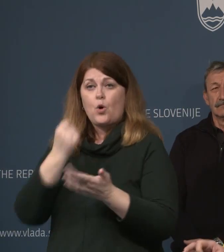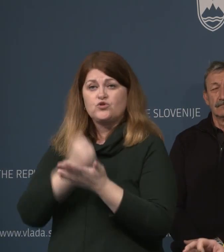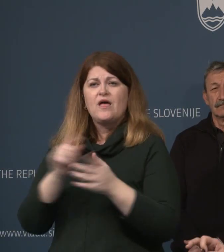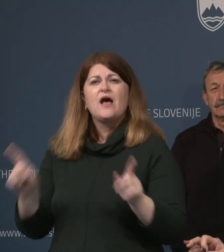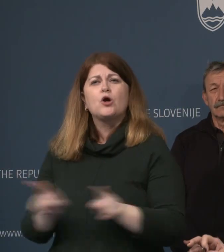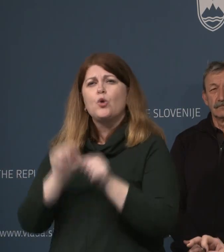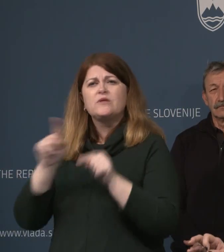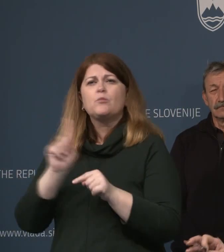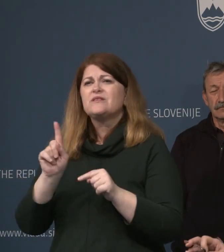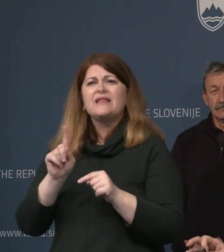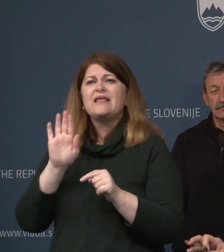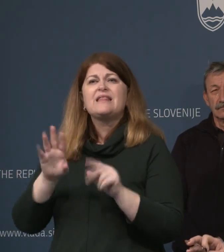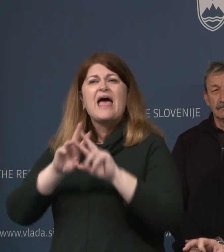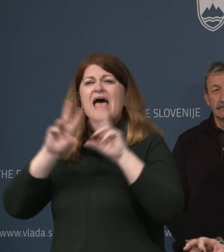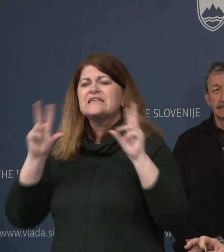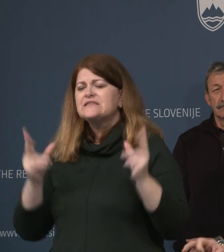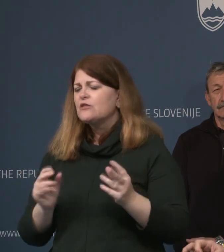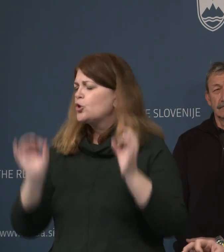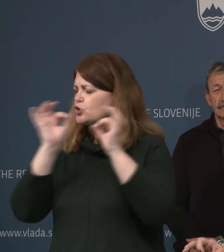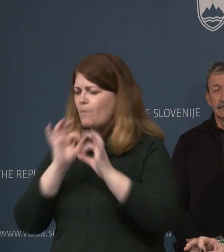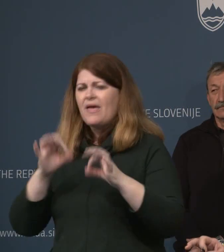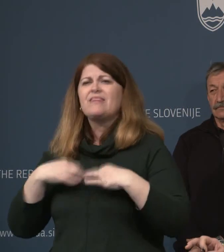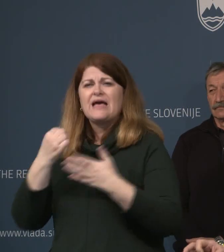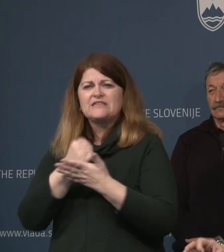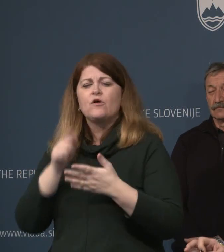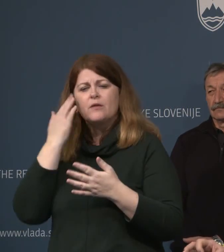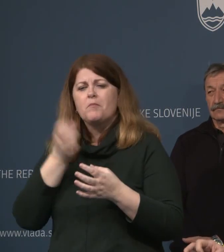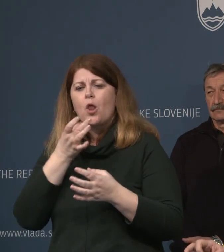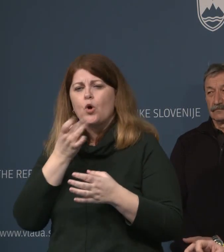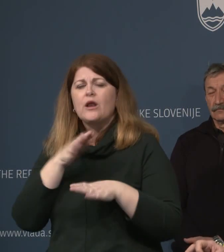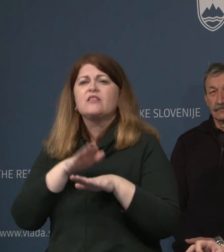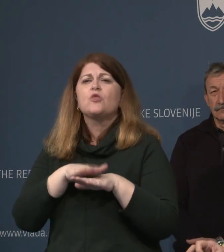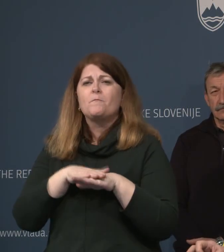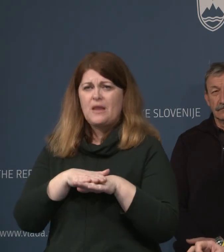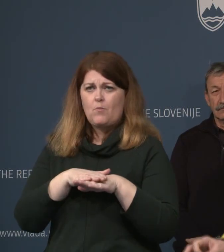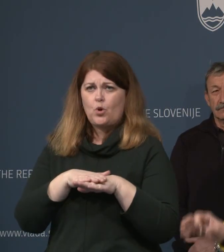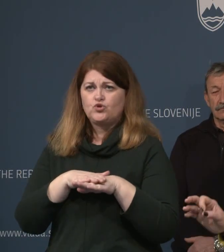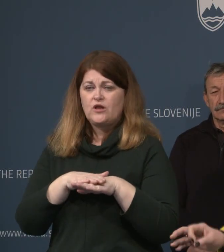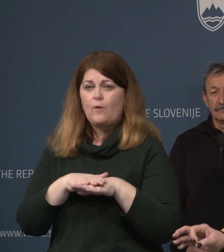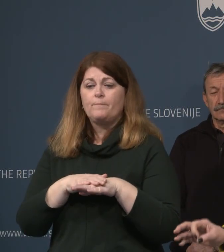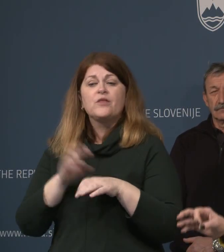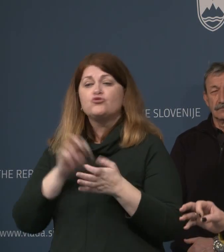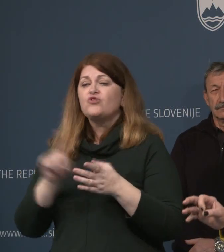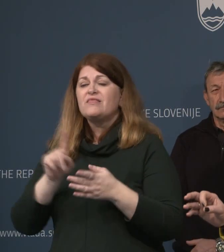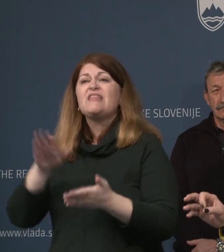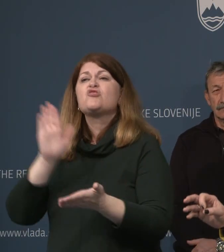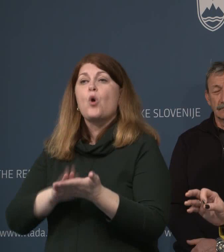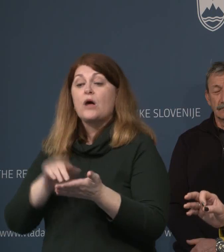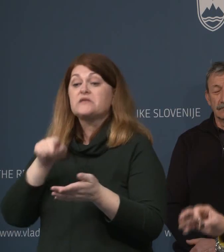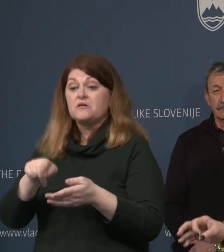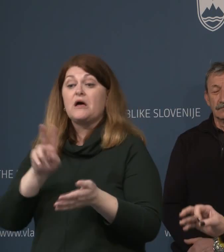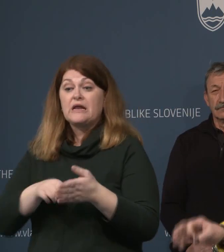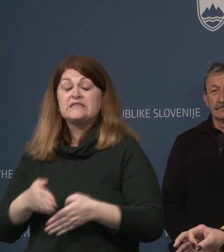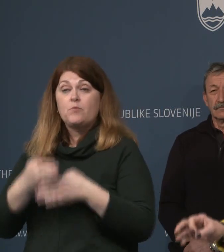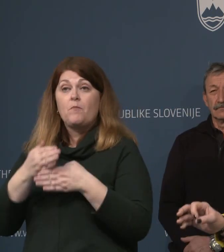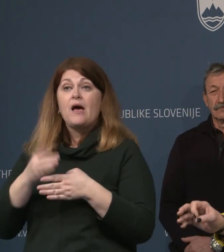da ni na svetu enega zdravila, ki bi bilo konkretno priporočeno, dokazano priporočeno in